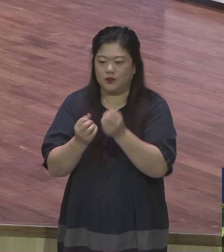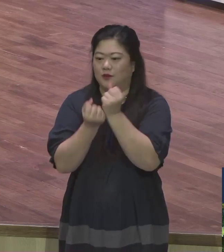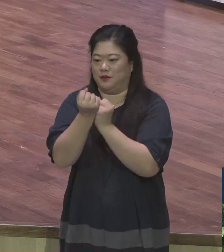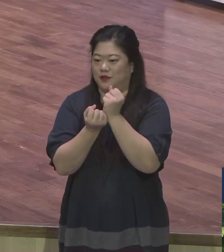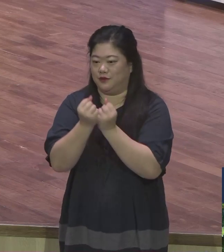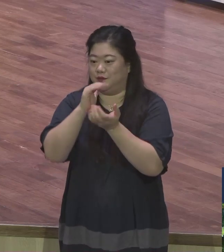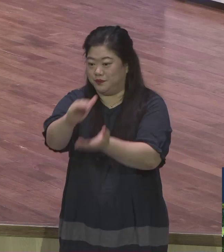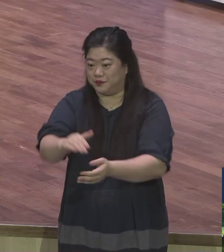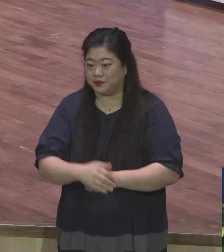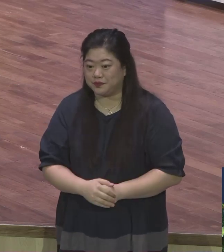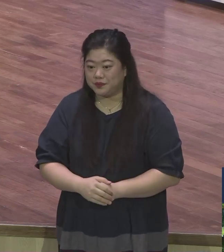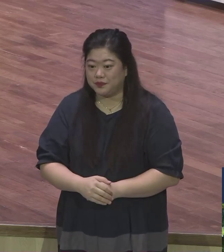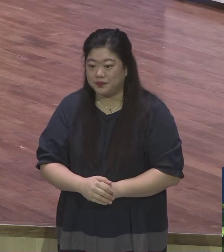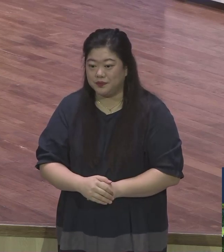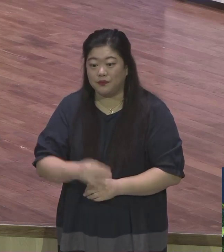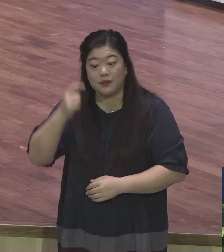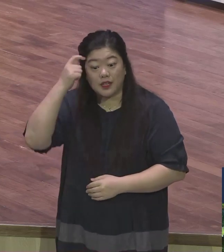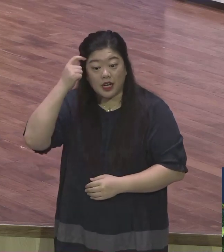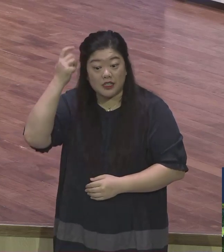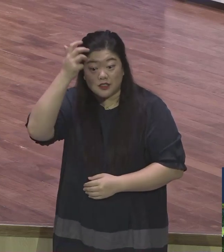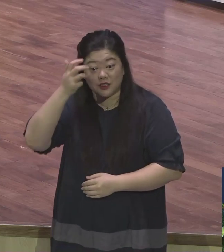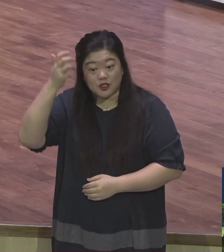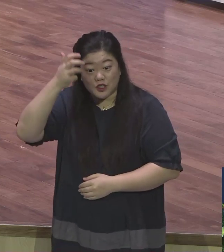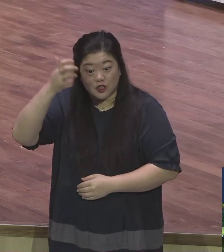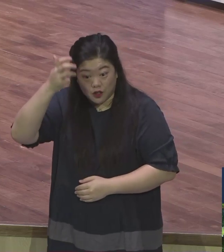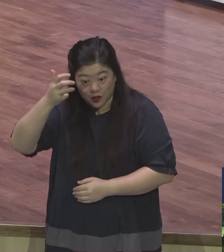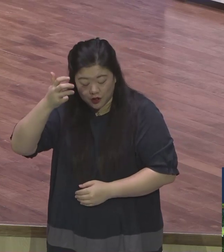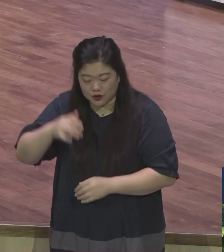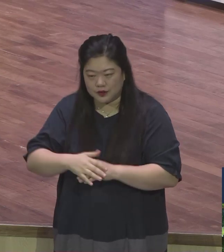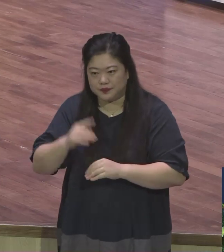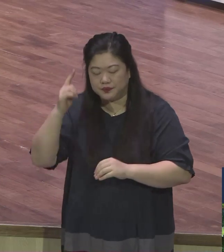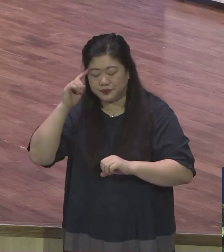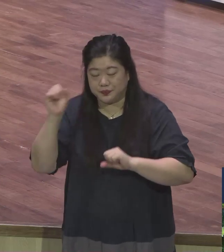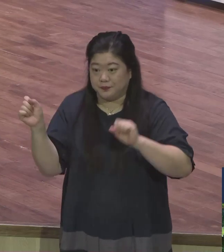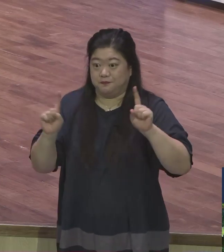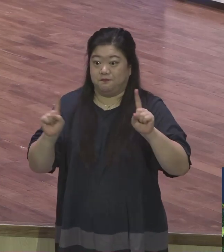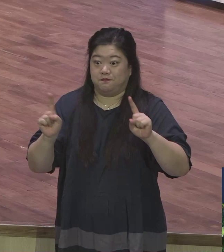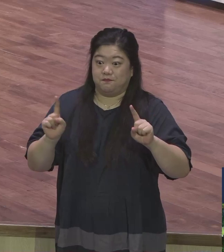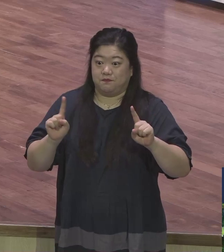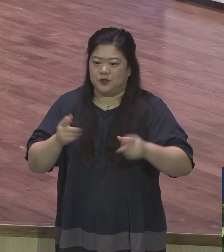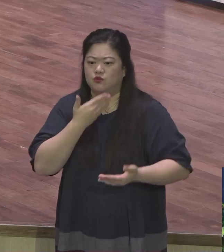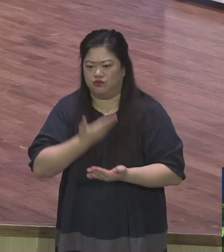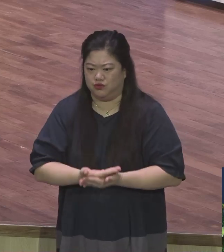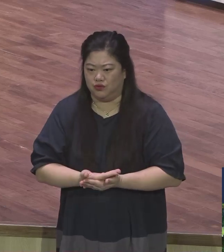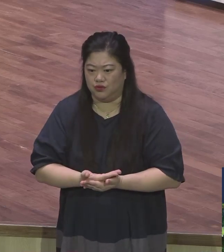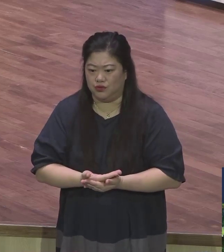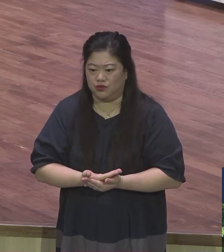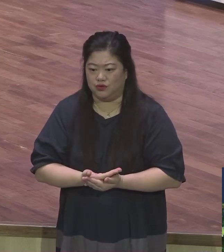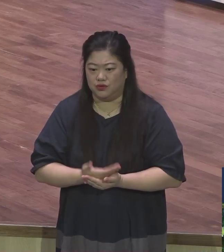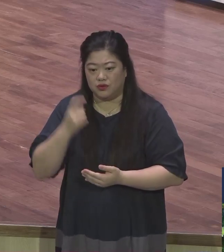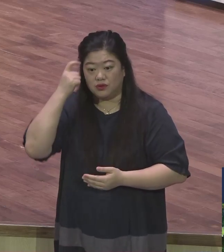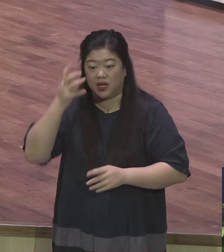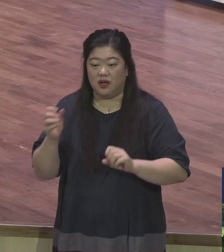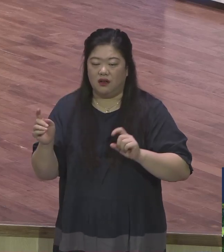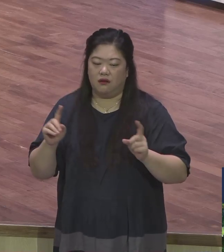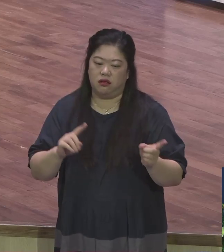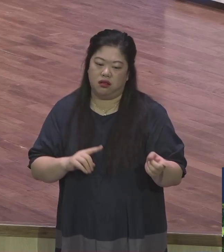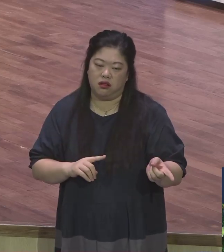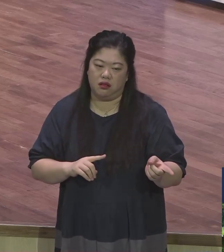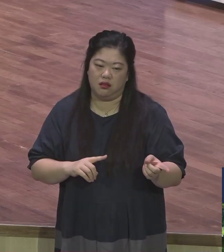본문은 특별히 영적으로 깨어있는 삶을 강조하고 있어요. 영적으로 깨어있어라.